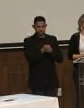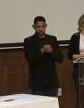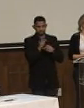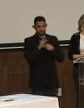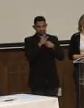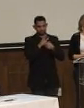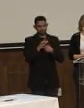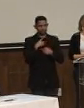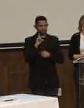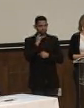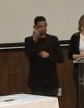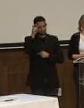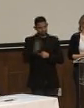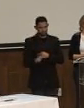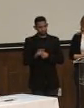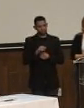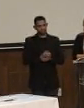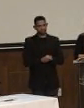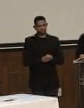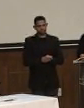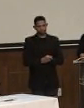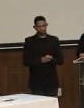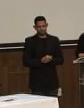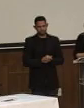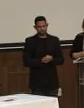a imagem do seu concorrente.